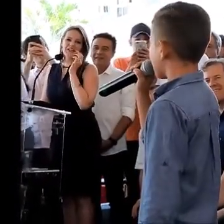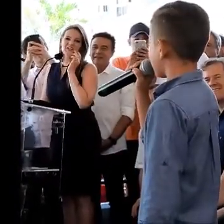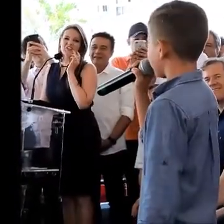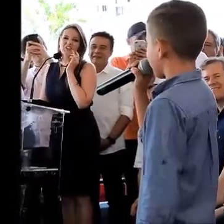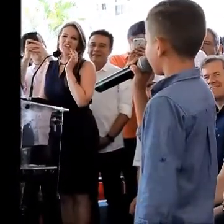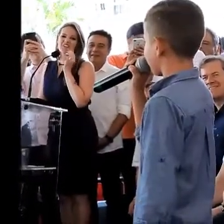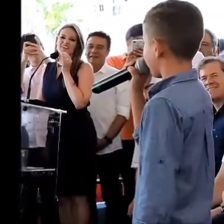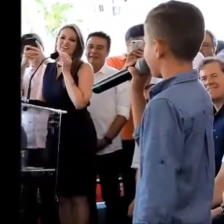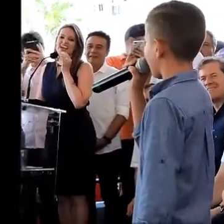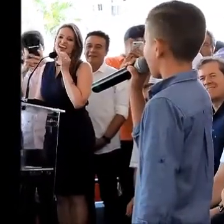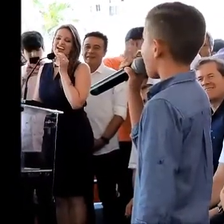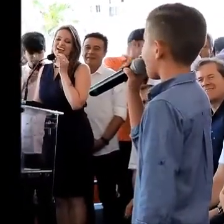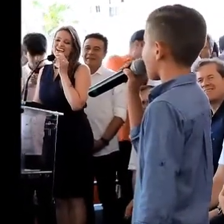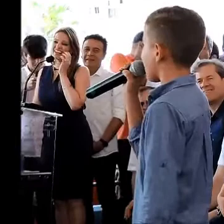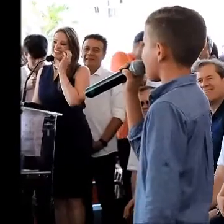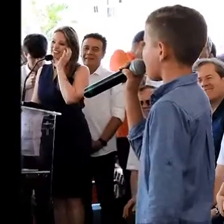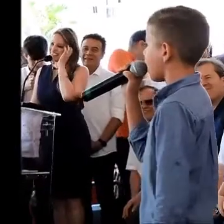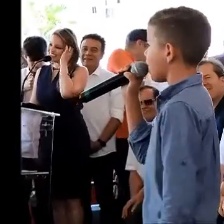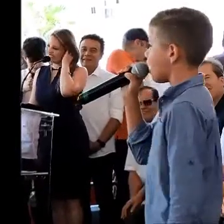tem mãe, não tem nada.